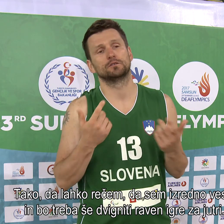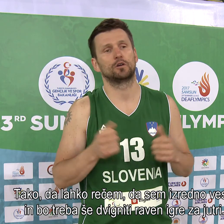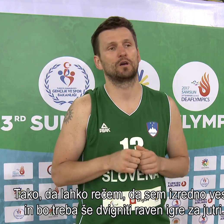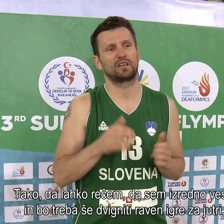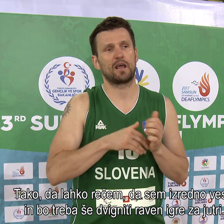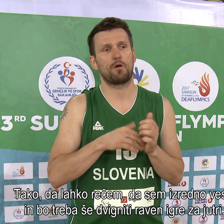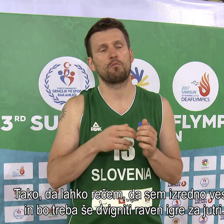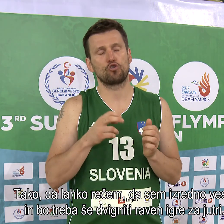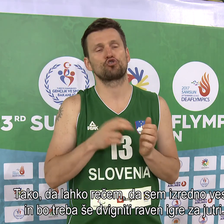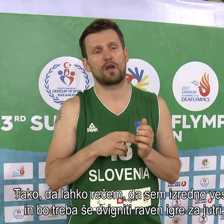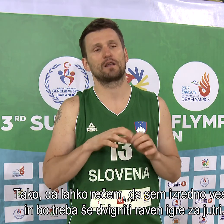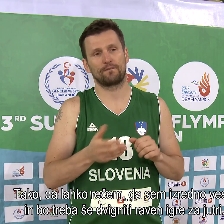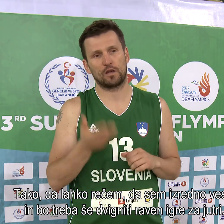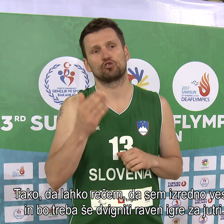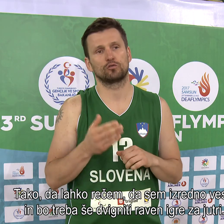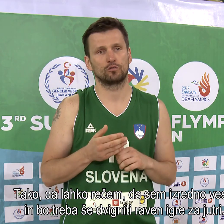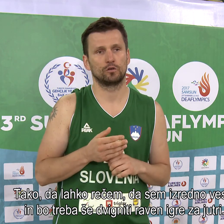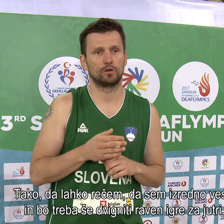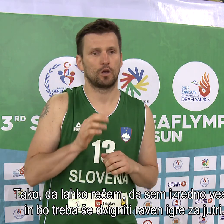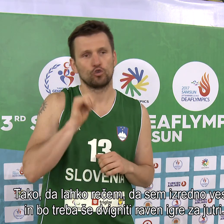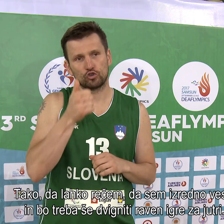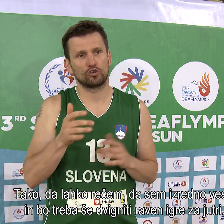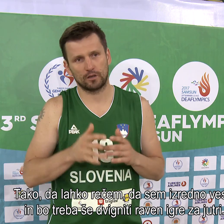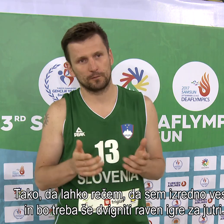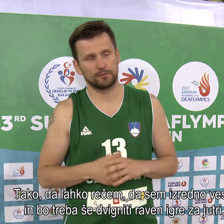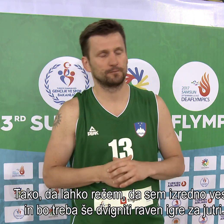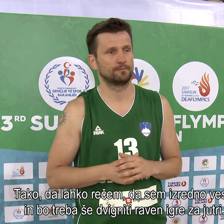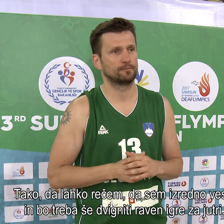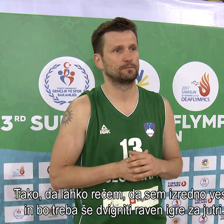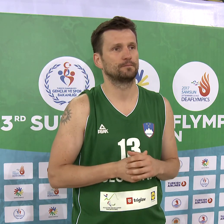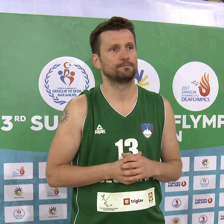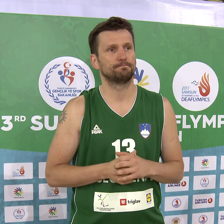rečem, da sem izredno vesel in bo treba pa še dvigniti nivo igre za jutri.